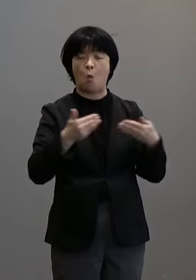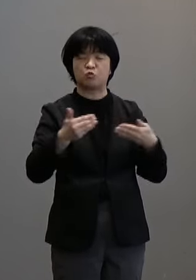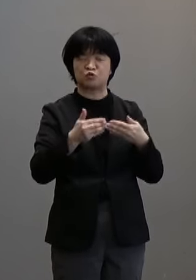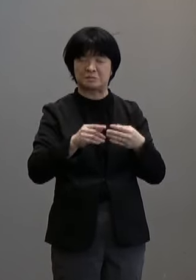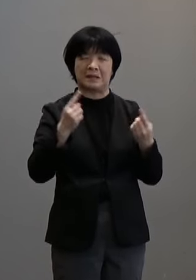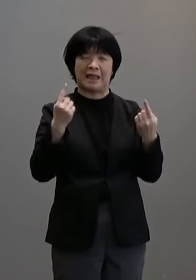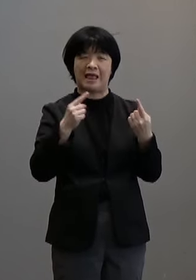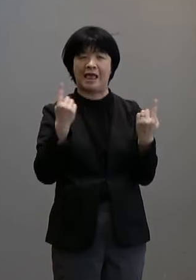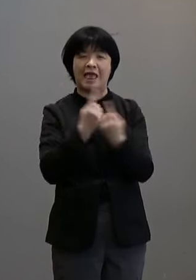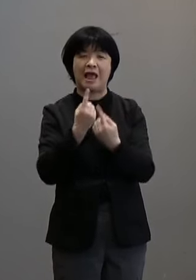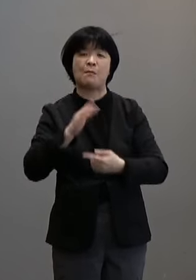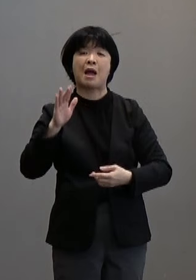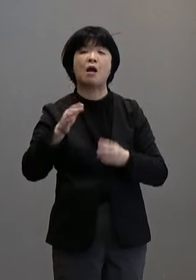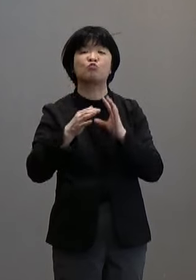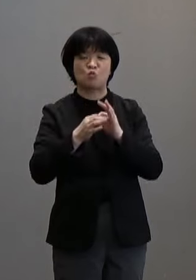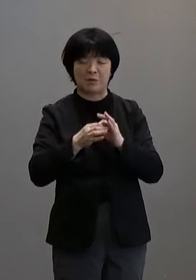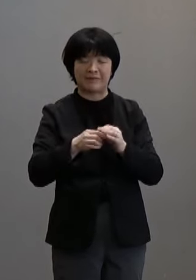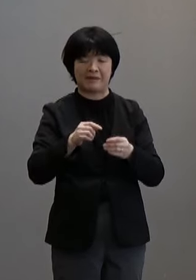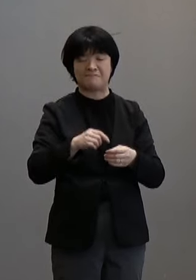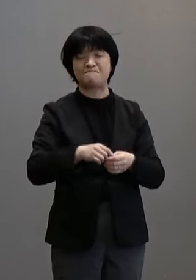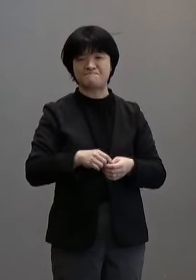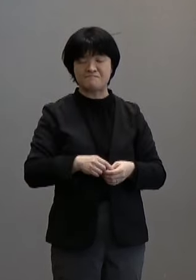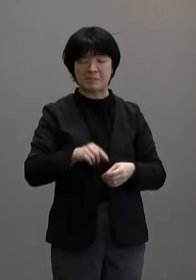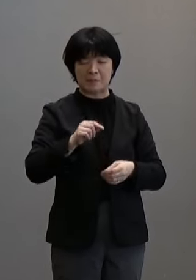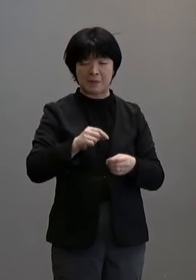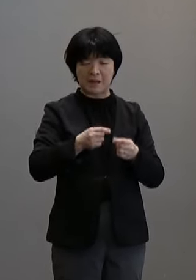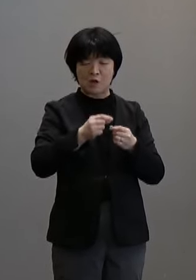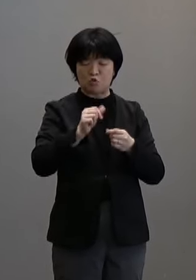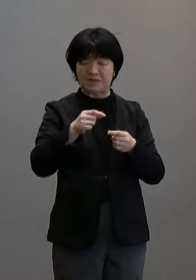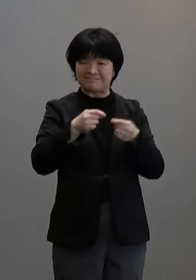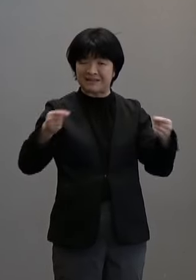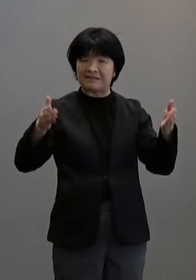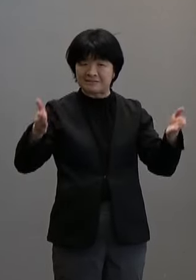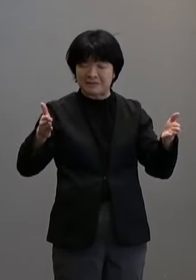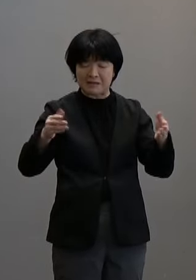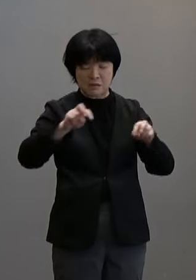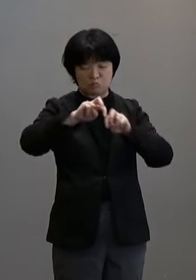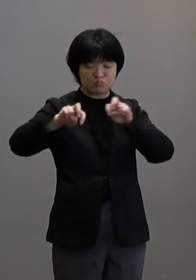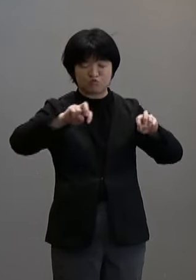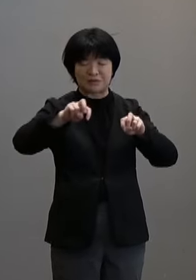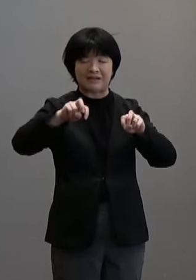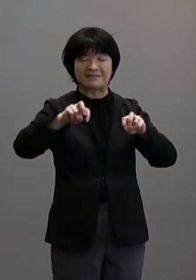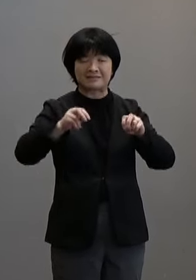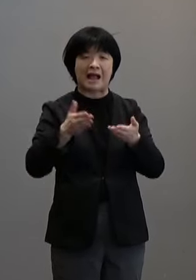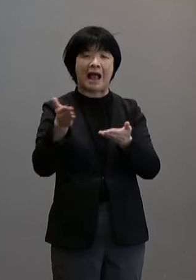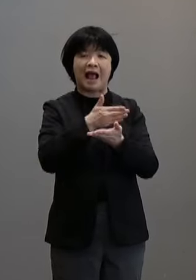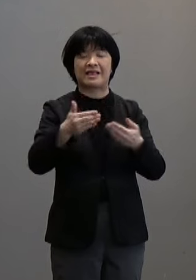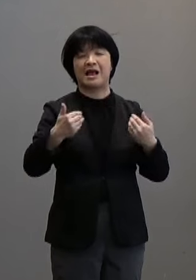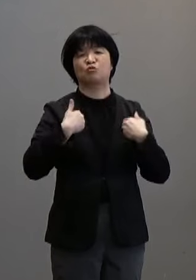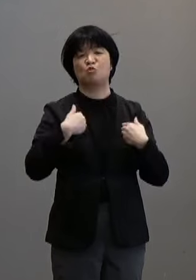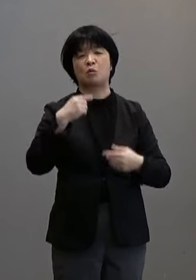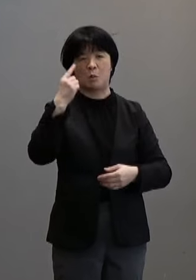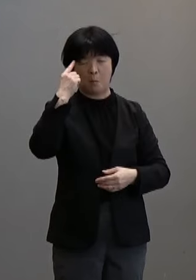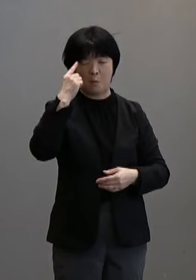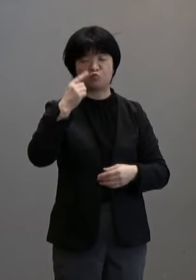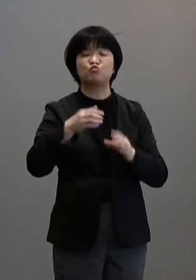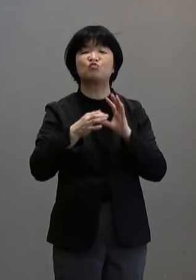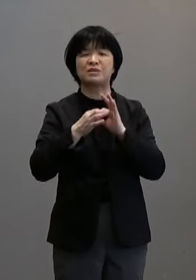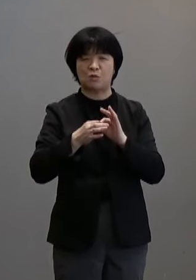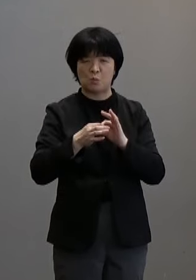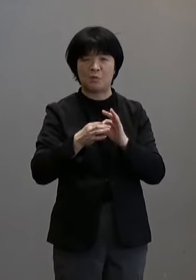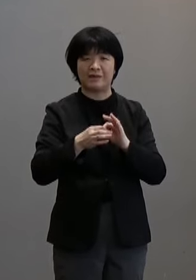間、しっかり社会実験の効果を調査、分析をした上 で判断していく必要があるかなというふうに思います。なので、特にこう期